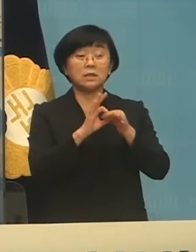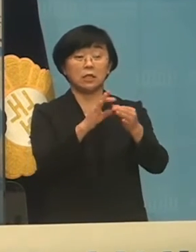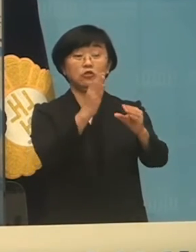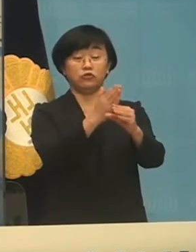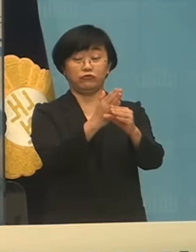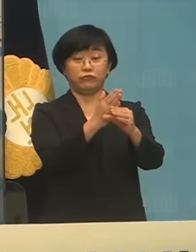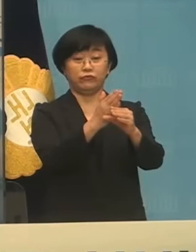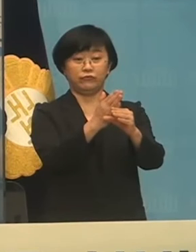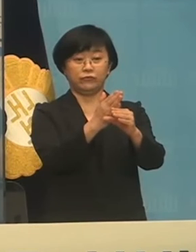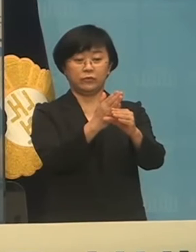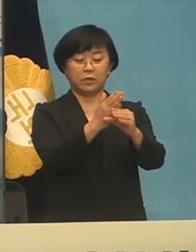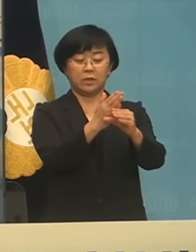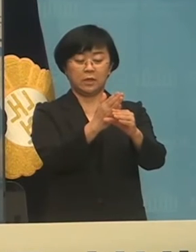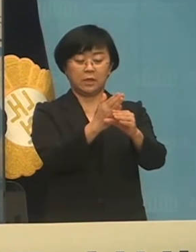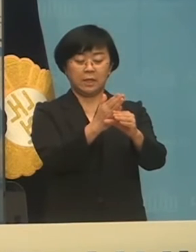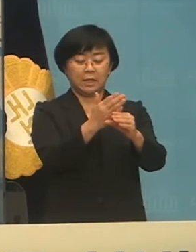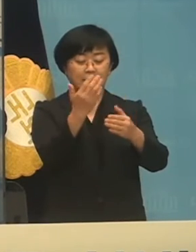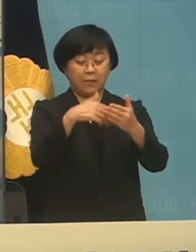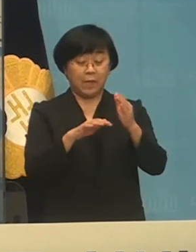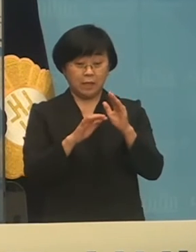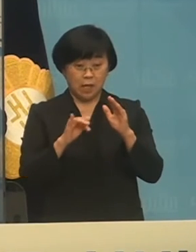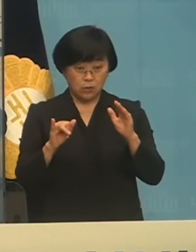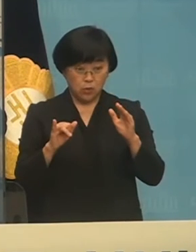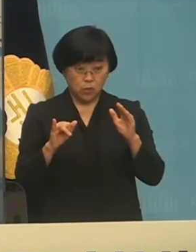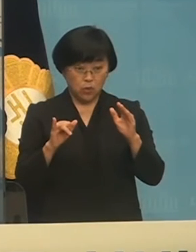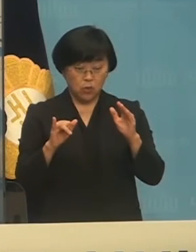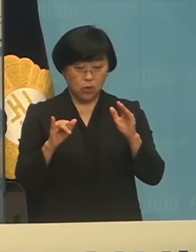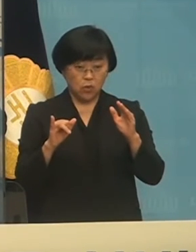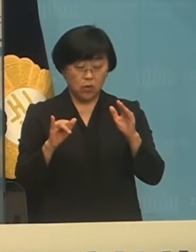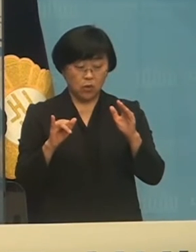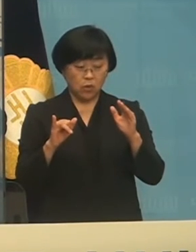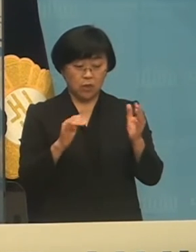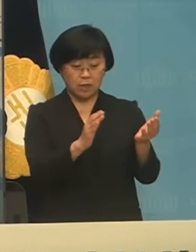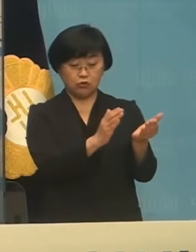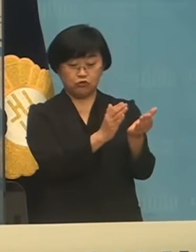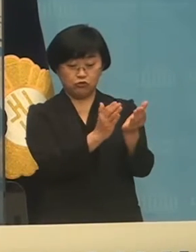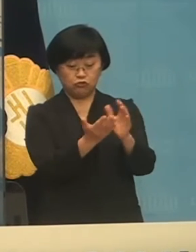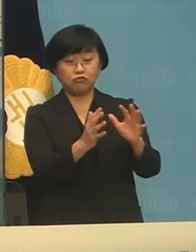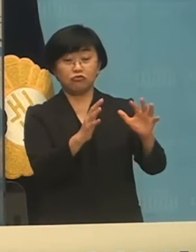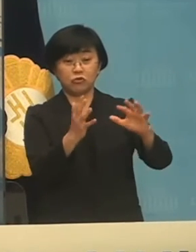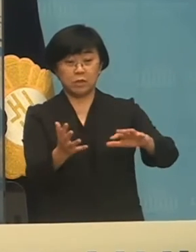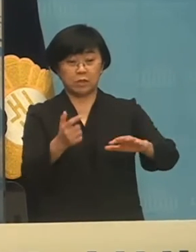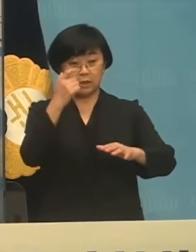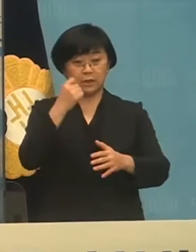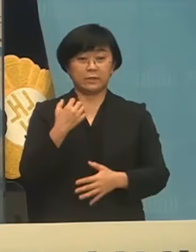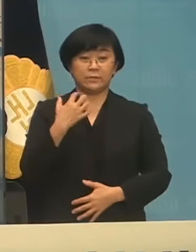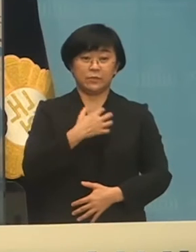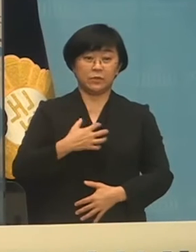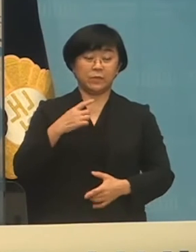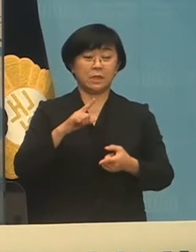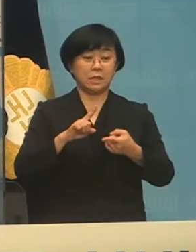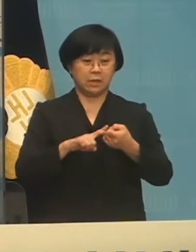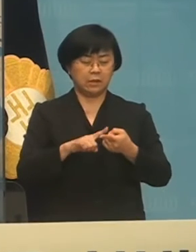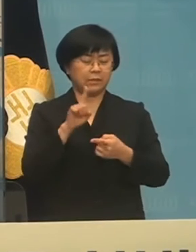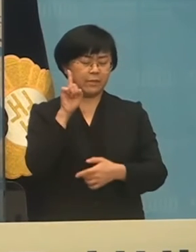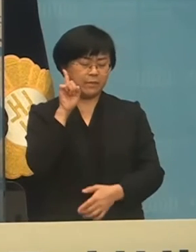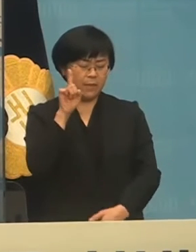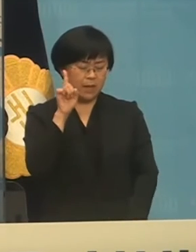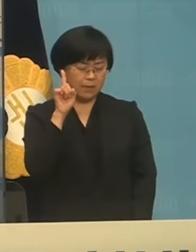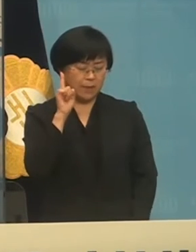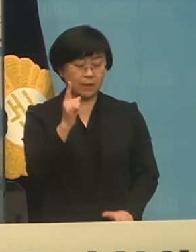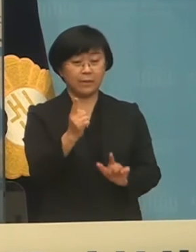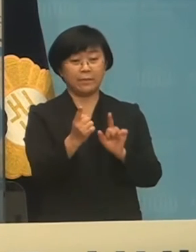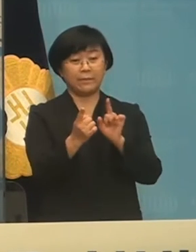있습니다. 희생자 가족들을 갑작스런 사고로 가족을 잃은 슬픔, 그 빈자리를 매일